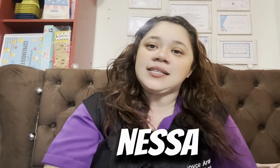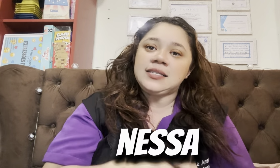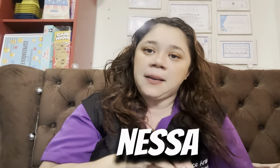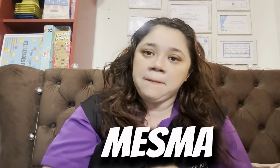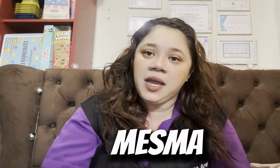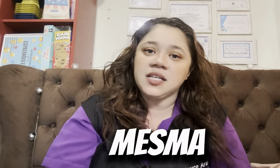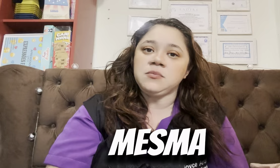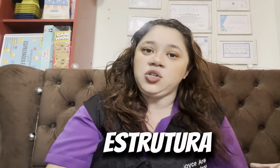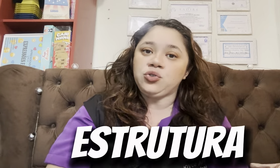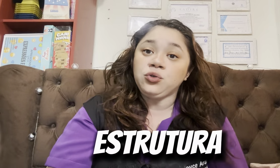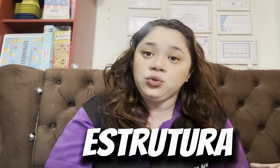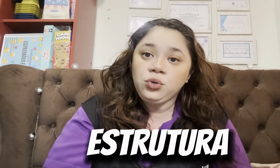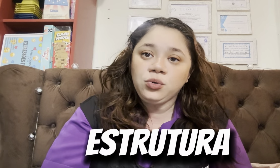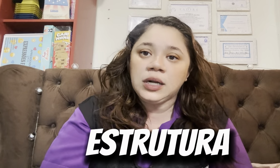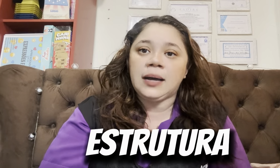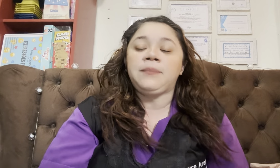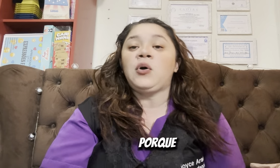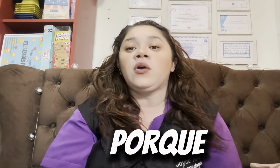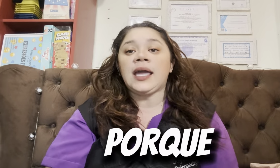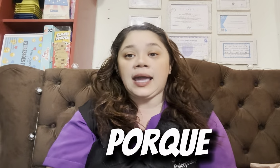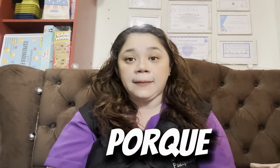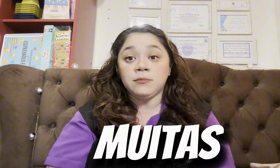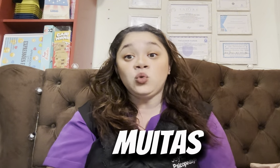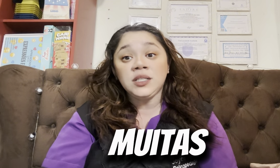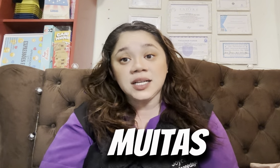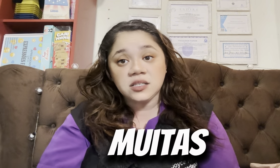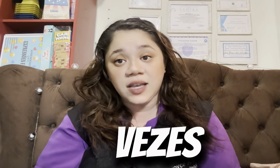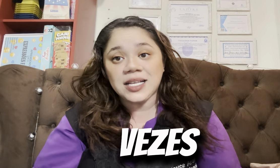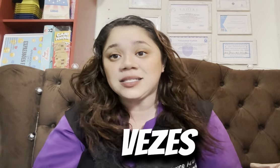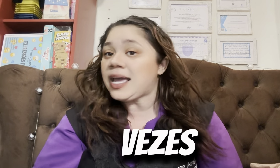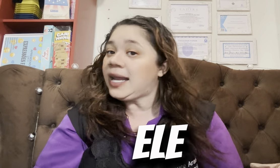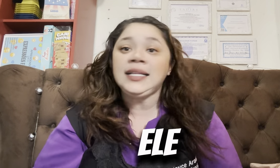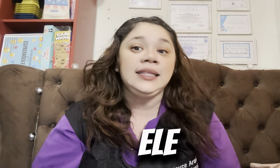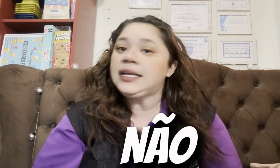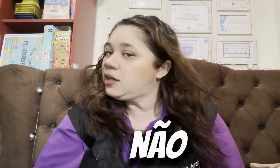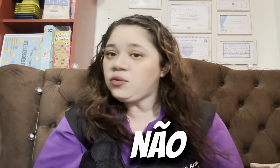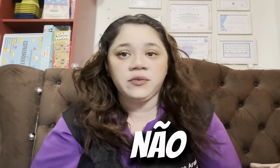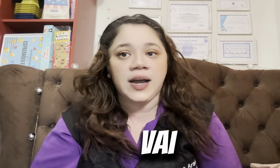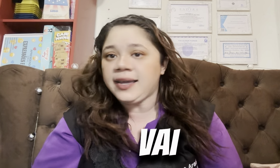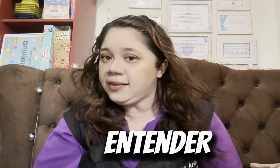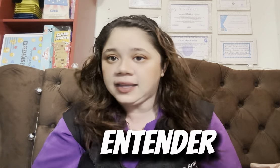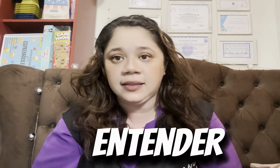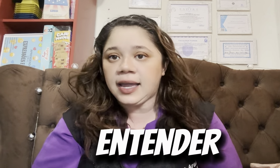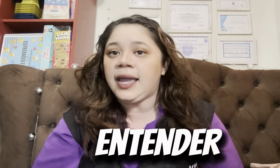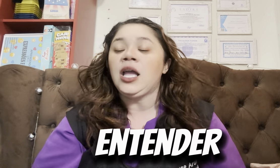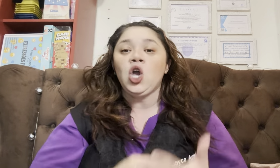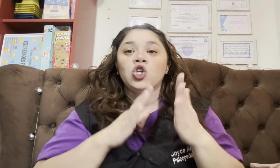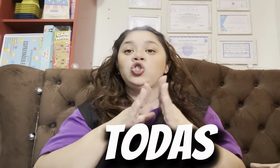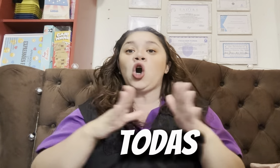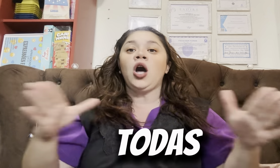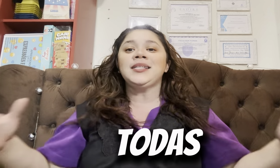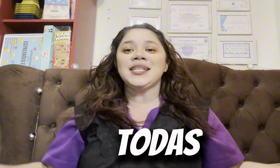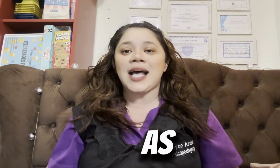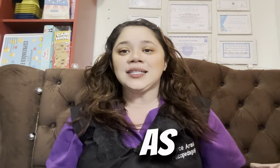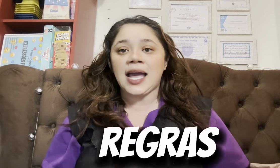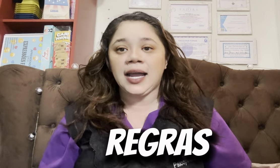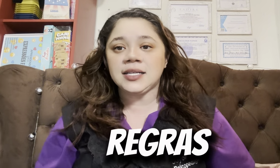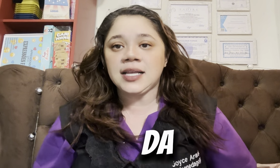nessa mesma estrutura. Porque muitas vezes ele não vai entender todas as regras da